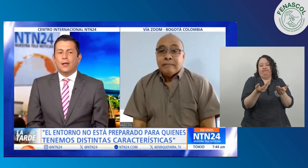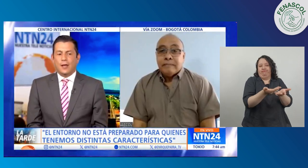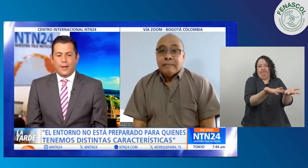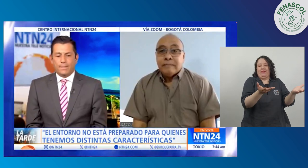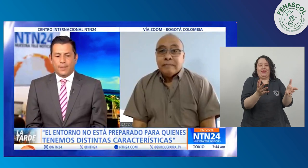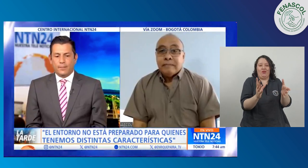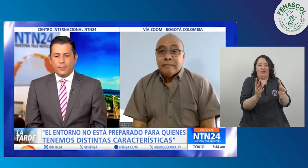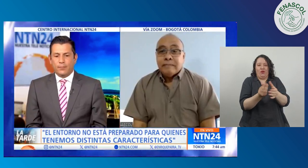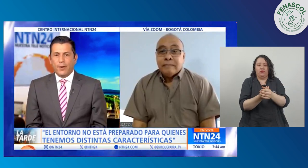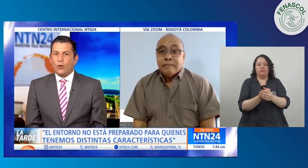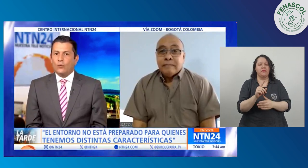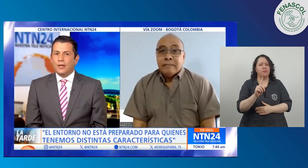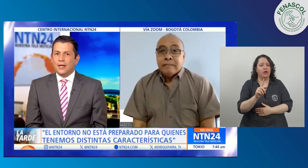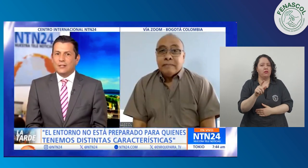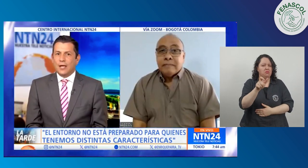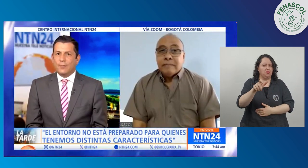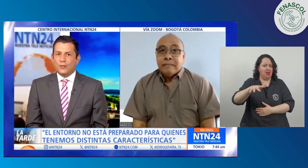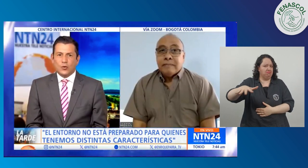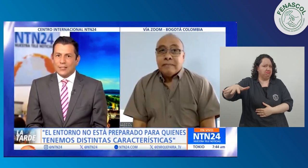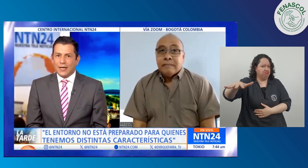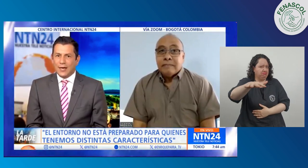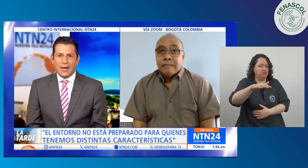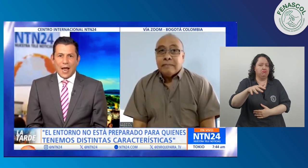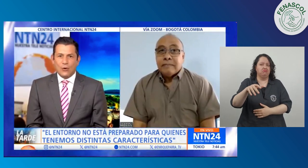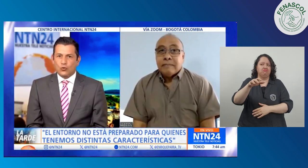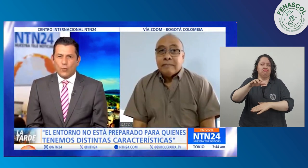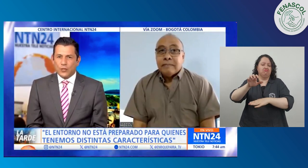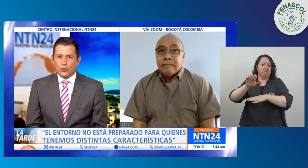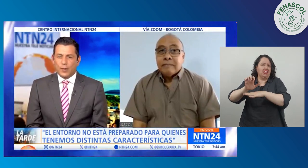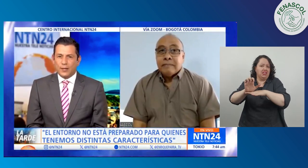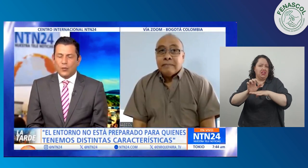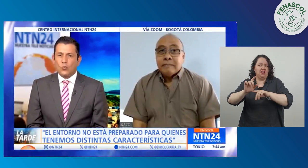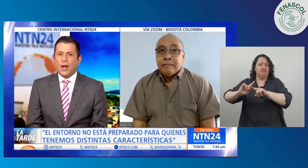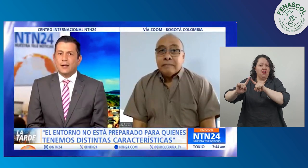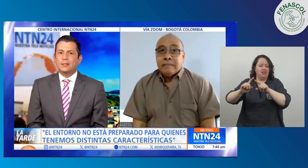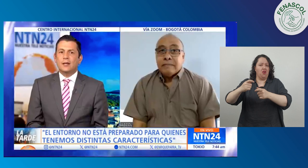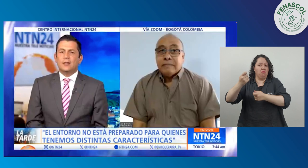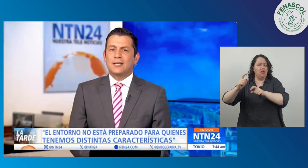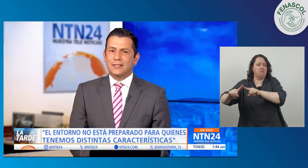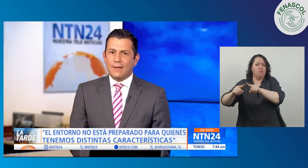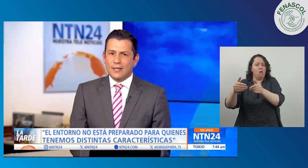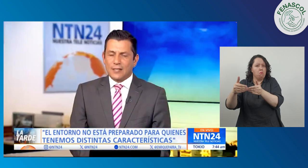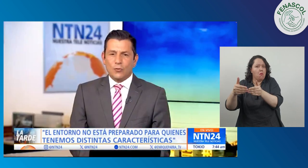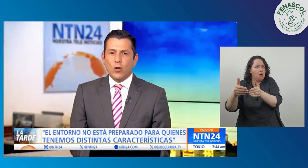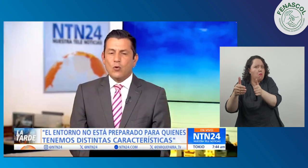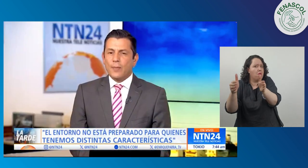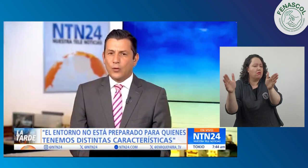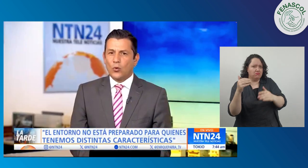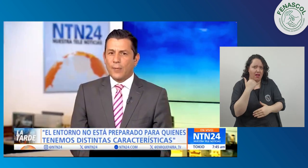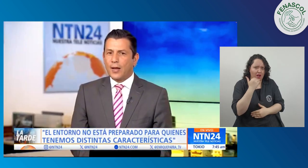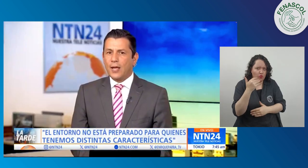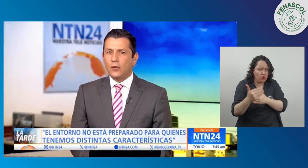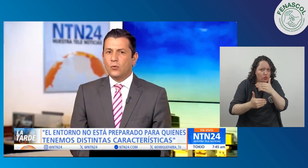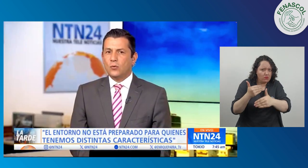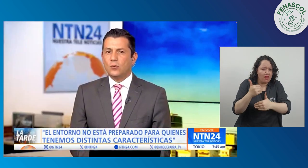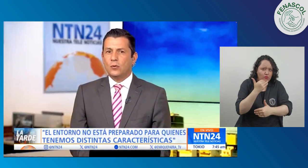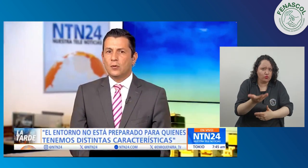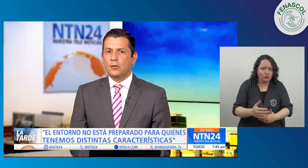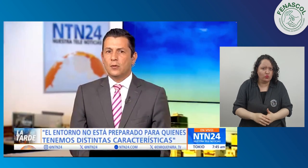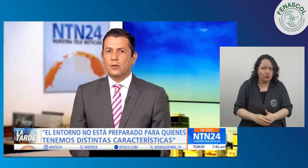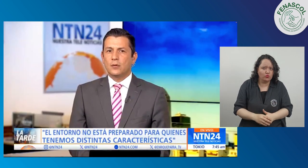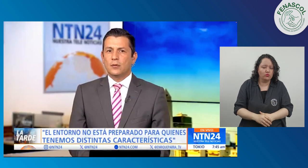públicas, pero de las personas en general, los comercios particulares, ¿se está avanzando? ¿Hay una apertura para